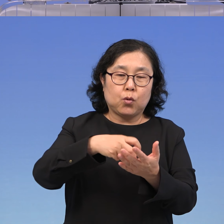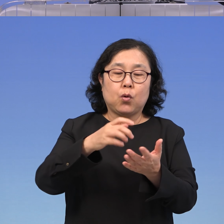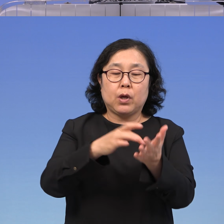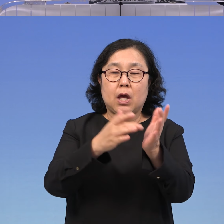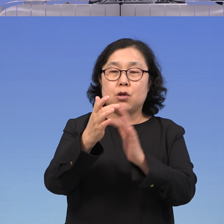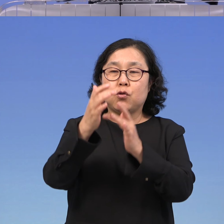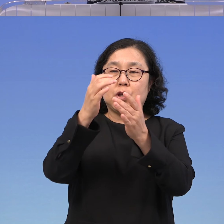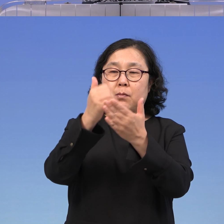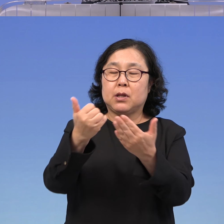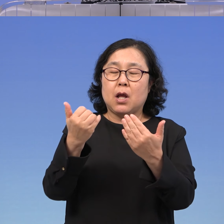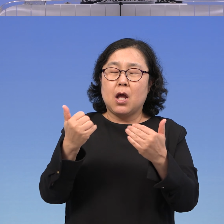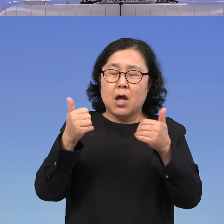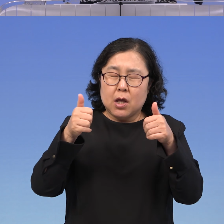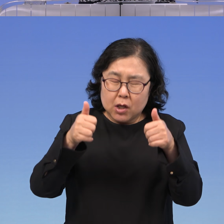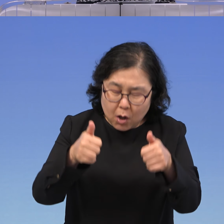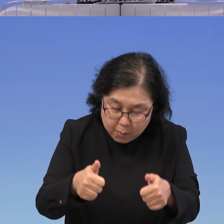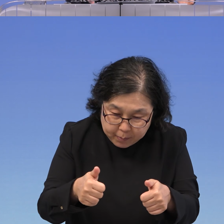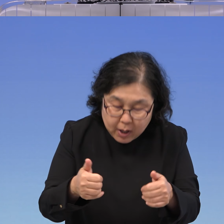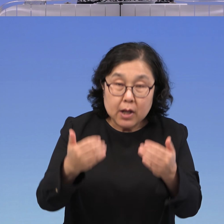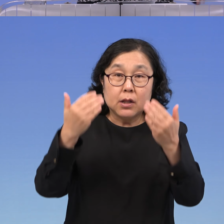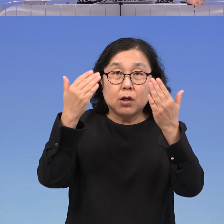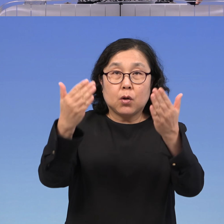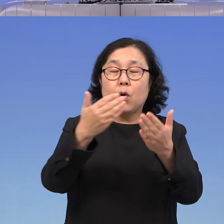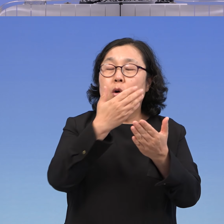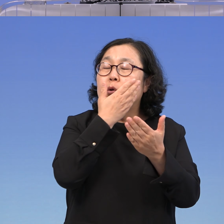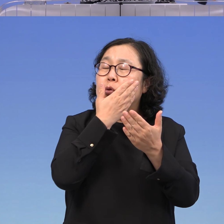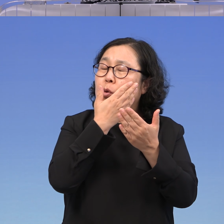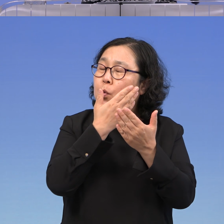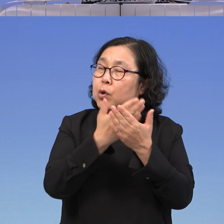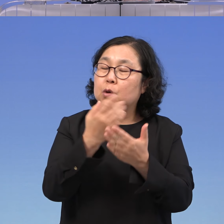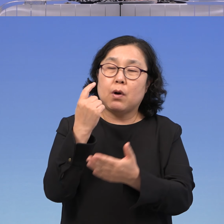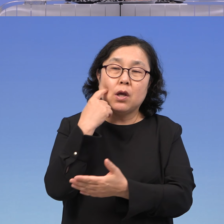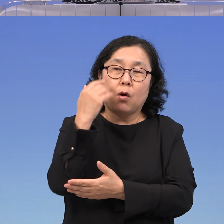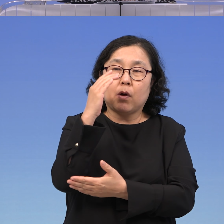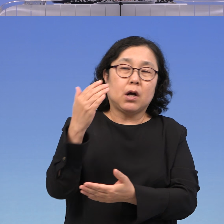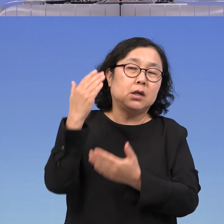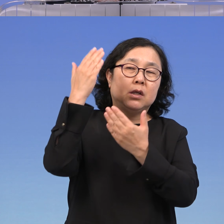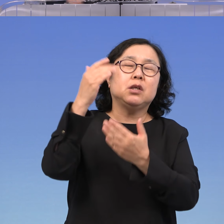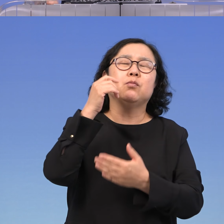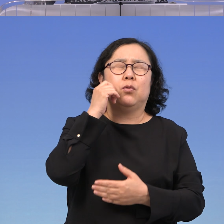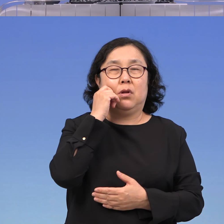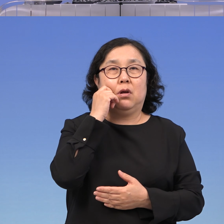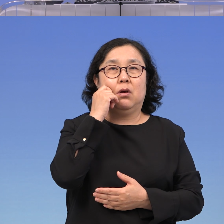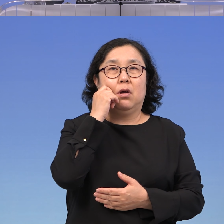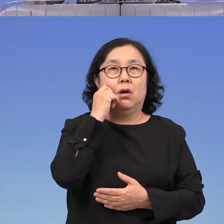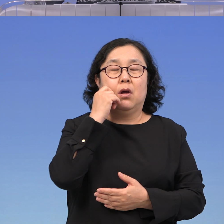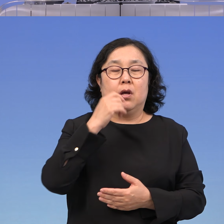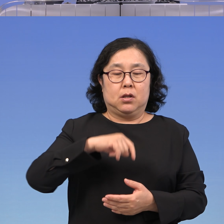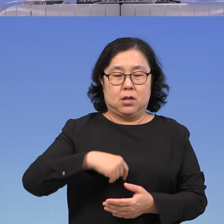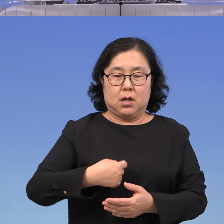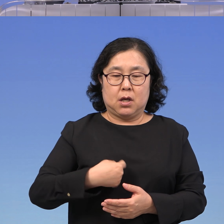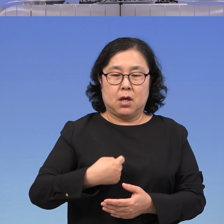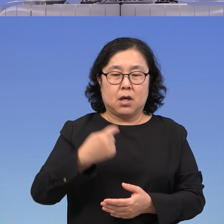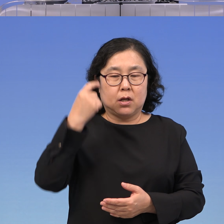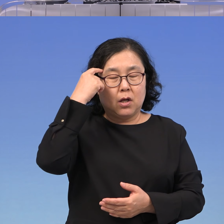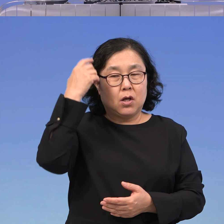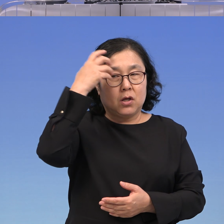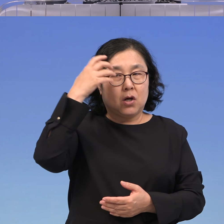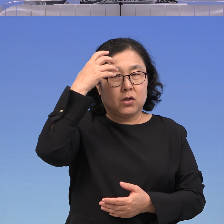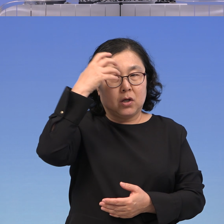그분께 에 존귀와 영광을 올려드리는 것으로 그의 지식을 사용하는 게 아니라 막 이면 자기가 갖고 있는 그 영적인